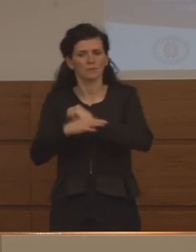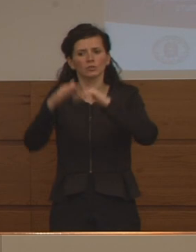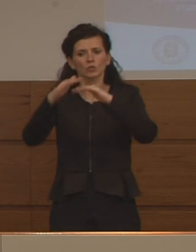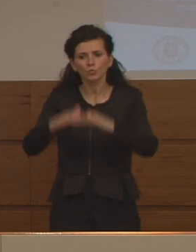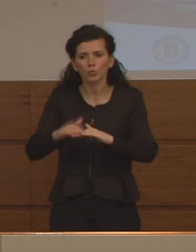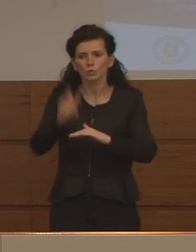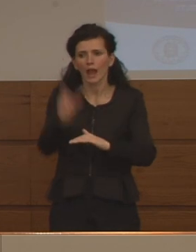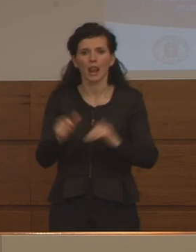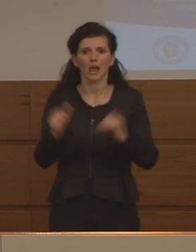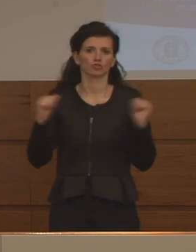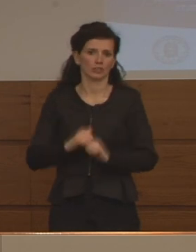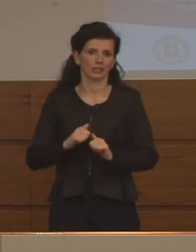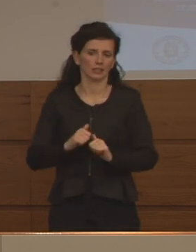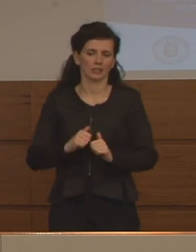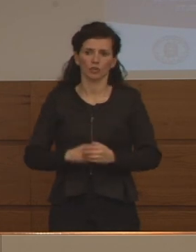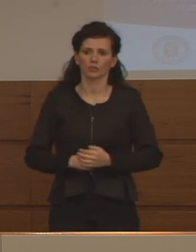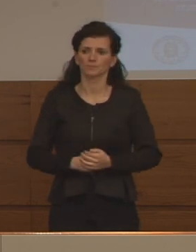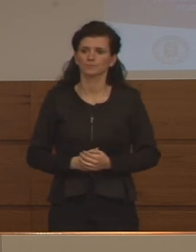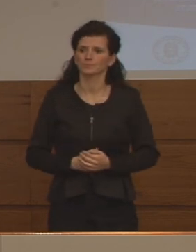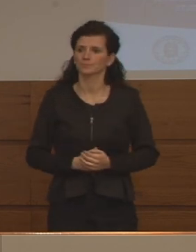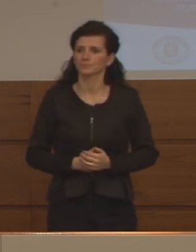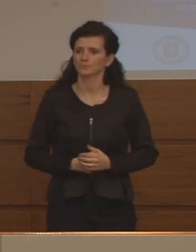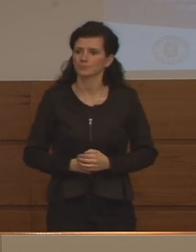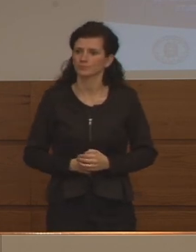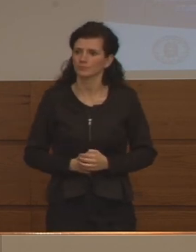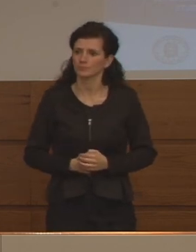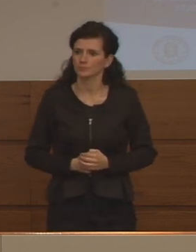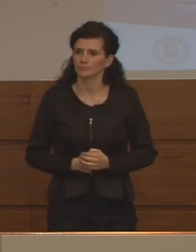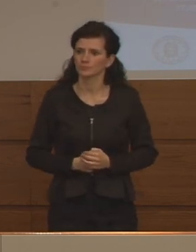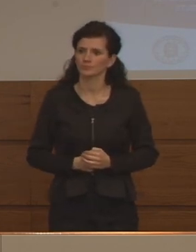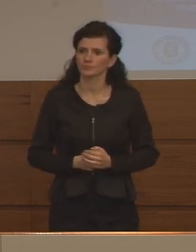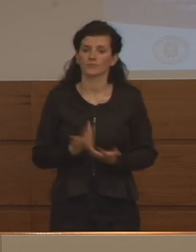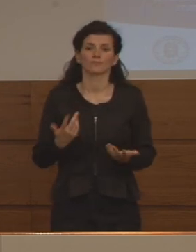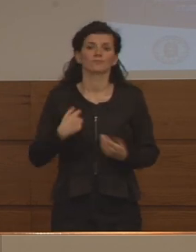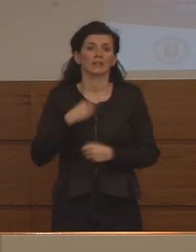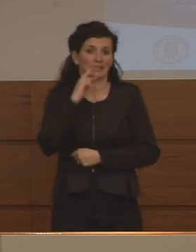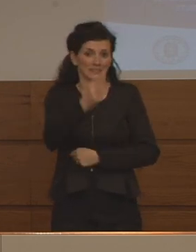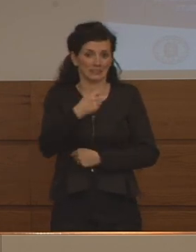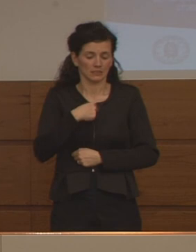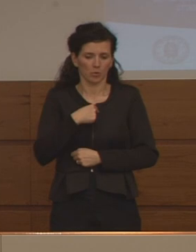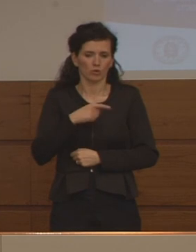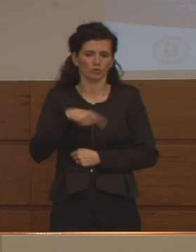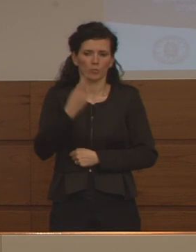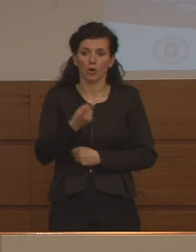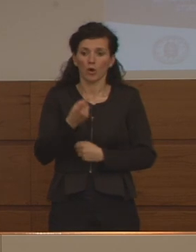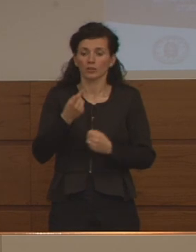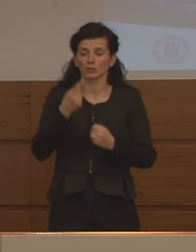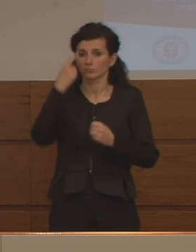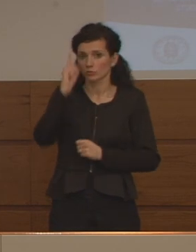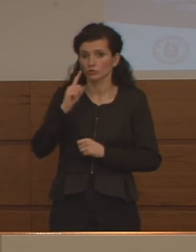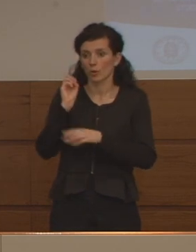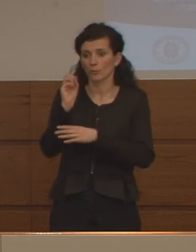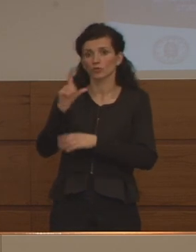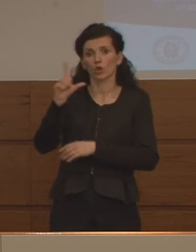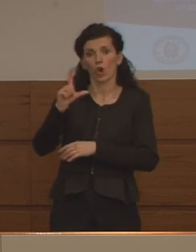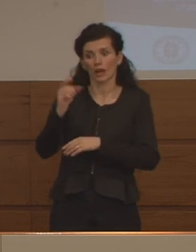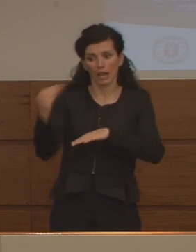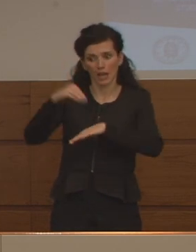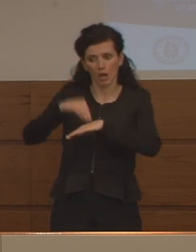cittadino rispondo io poi non so se può raggiungere qualcosa il professore del locatelli